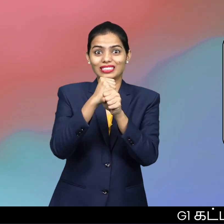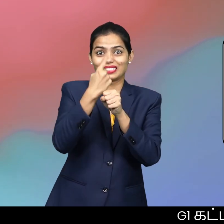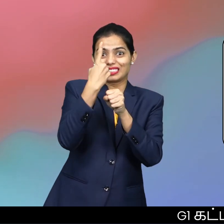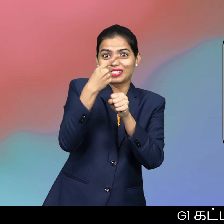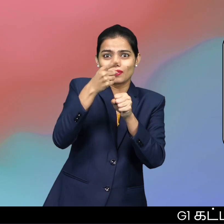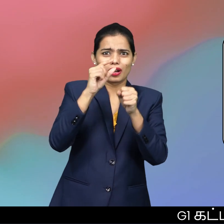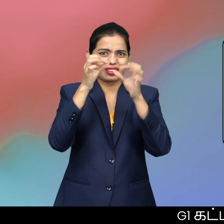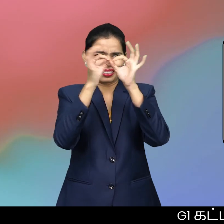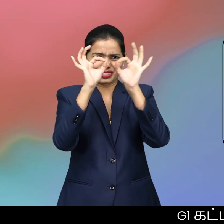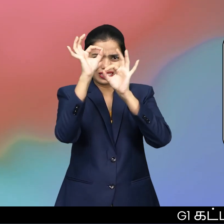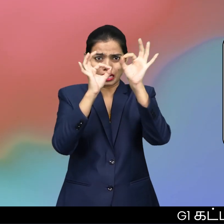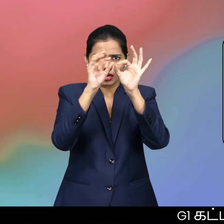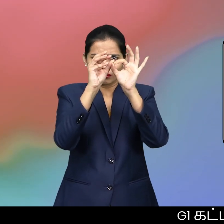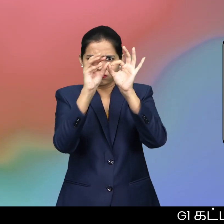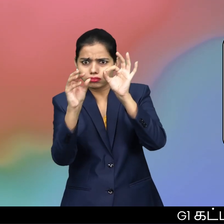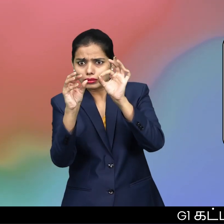G1 கட்டம் அல்லது